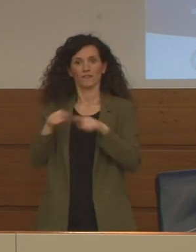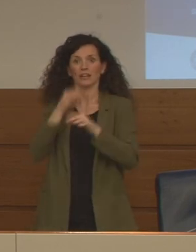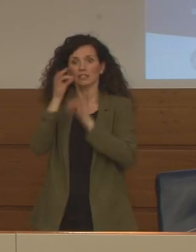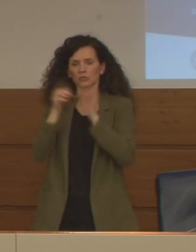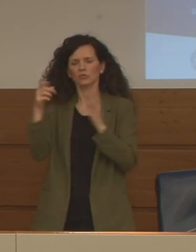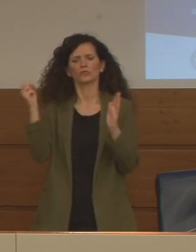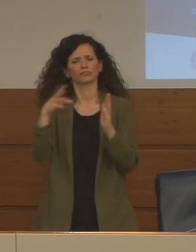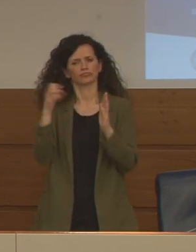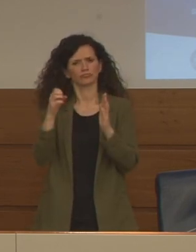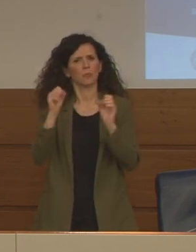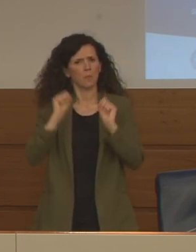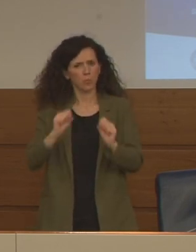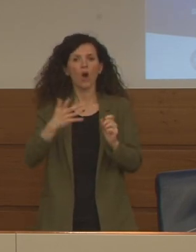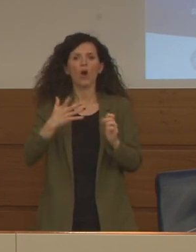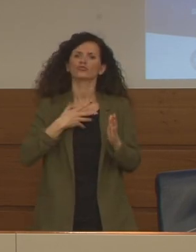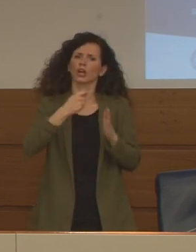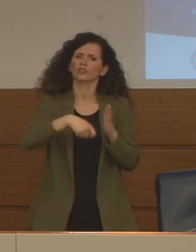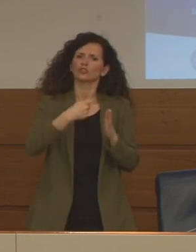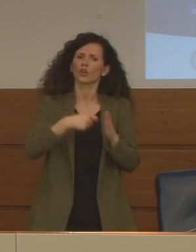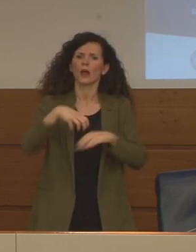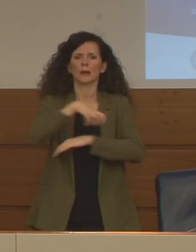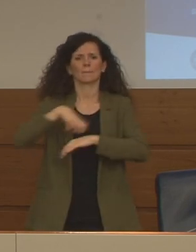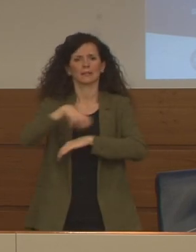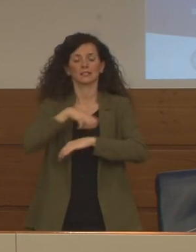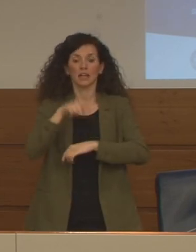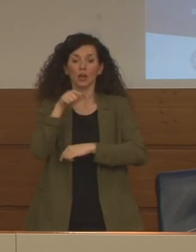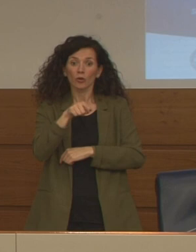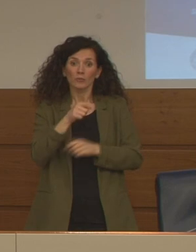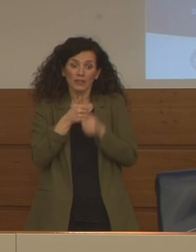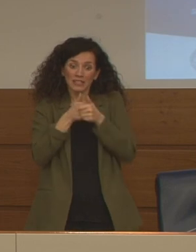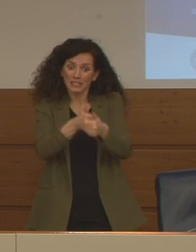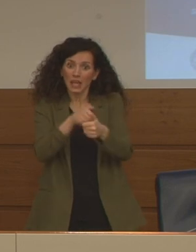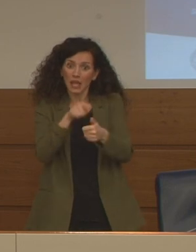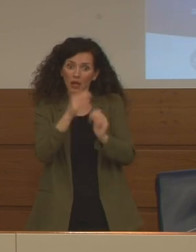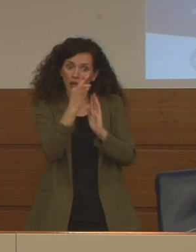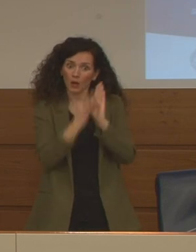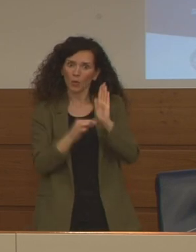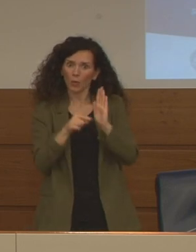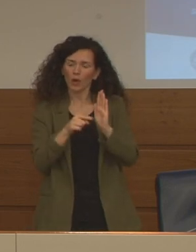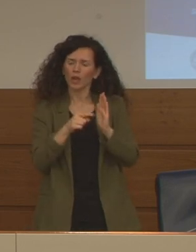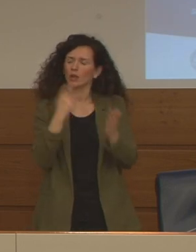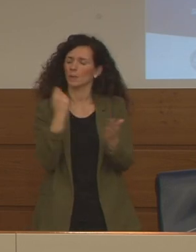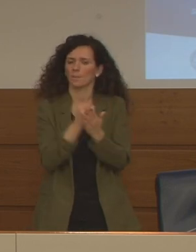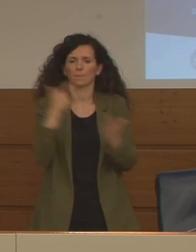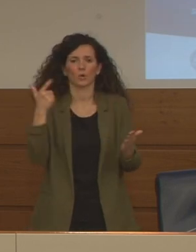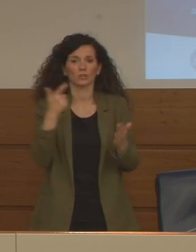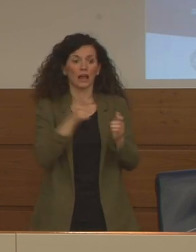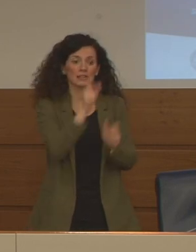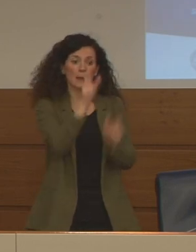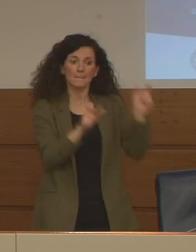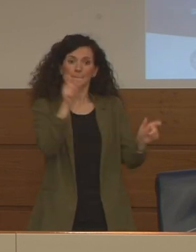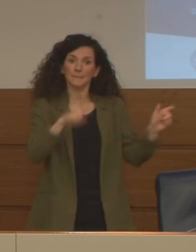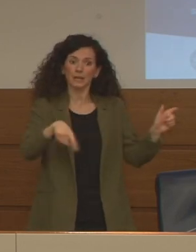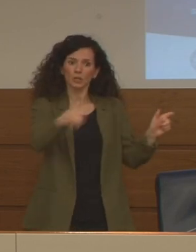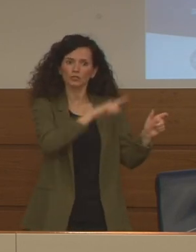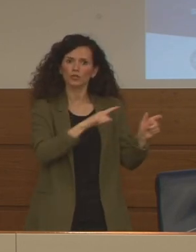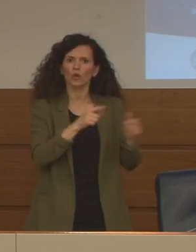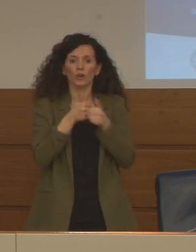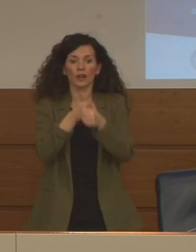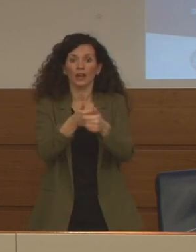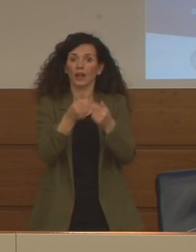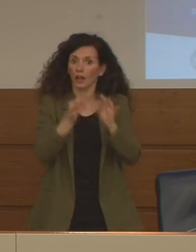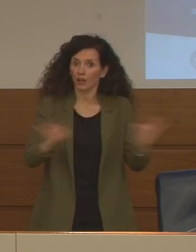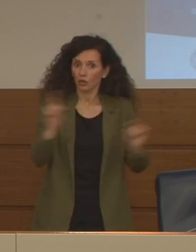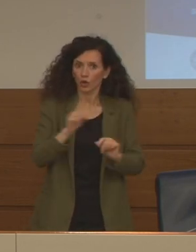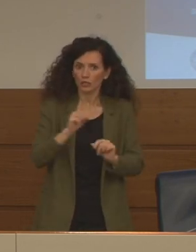nel circolari ministeriali questo aspetto è determinante perché queste sono le persone che se non rispettano queste regole sono